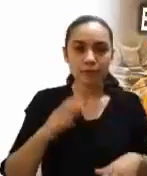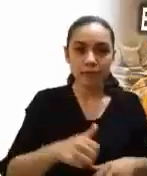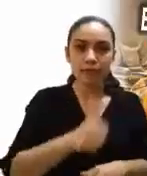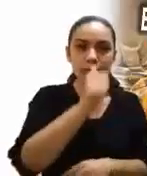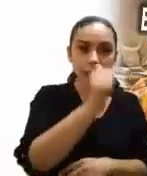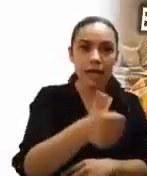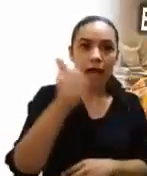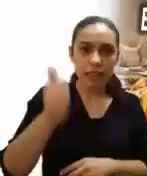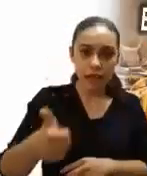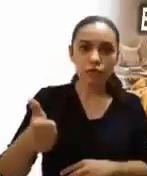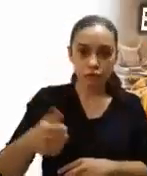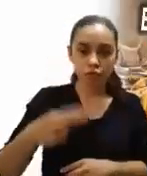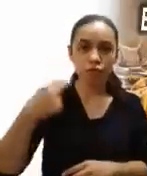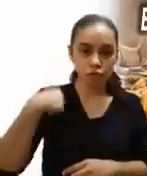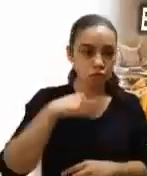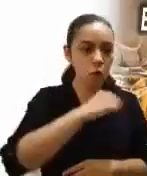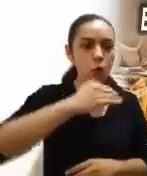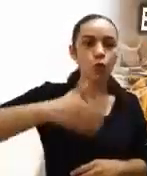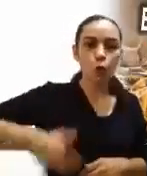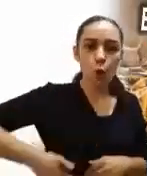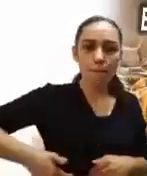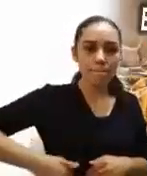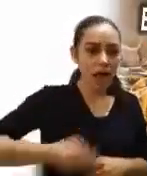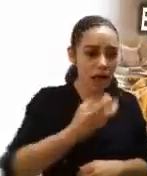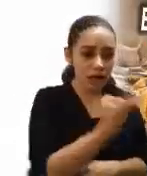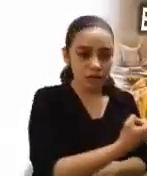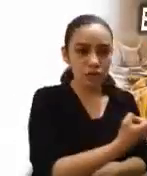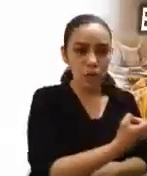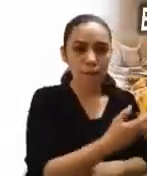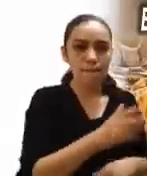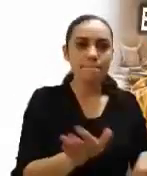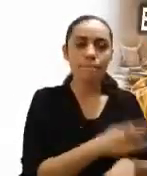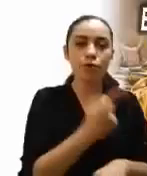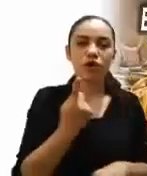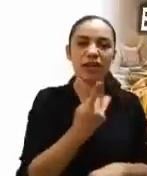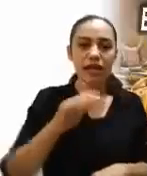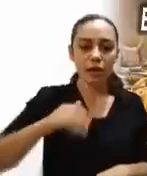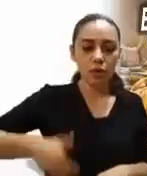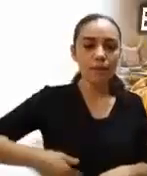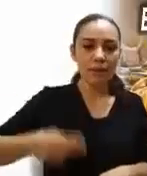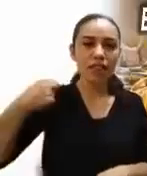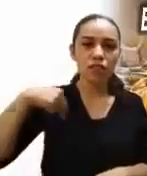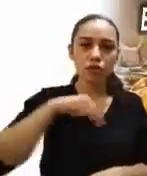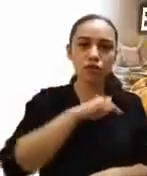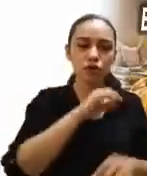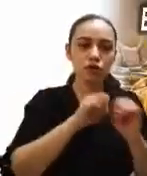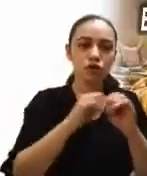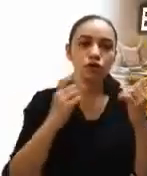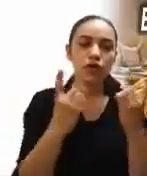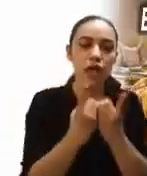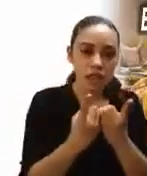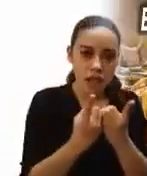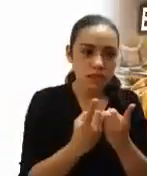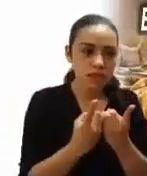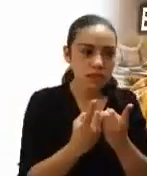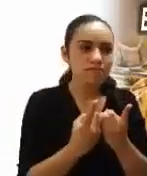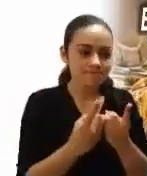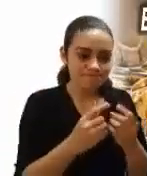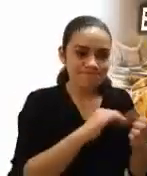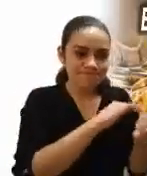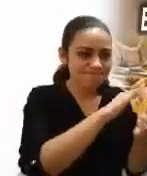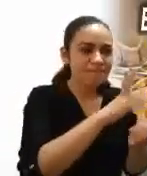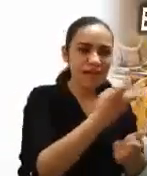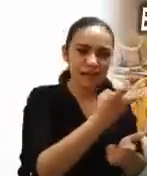somos cómplices de un sistema injusto y opresor que hiere a cantidades ingentes de hombres y mujeres